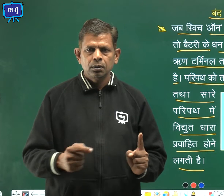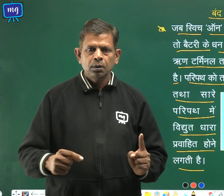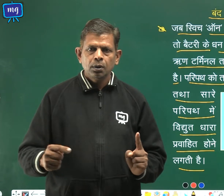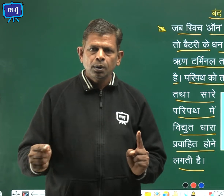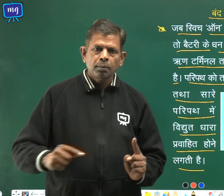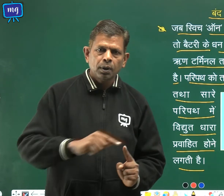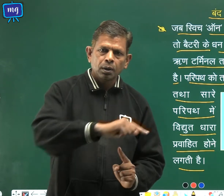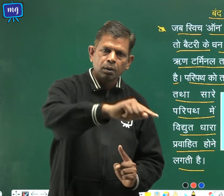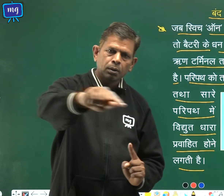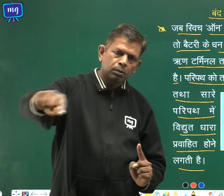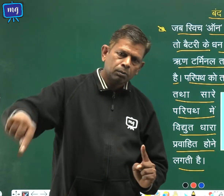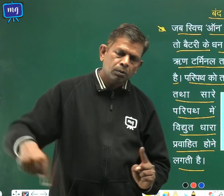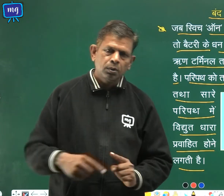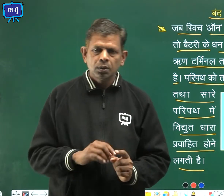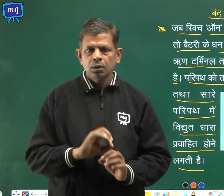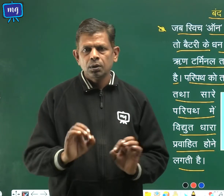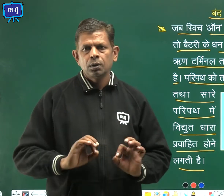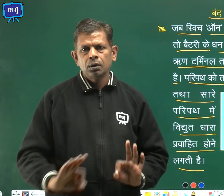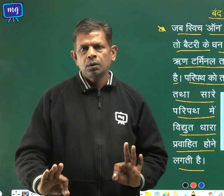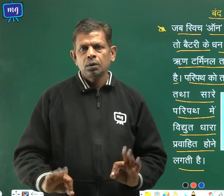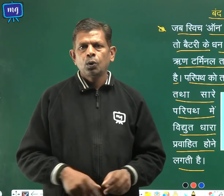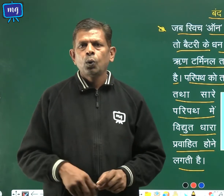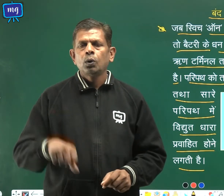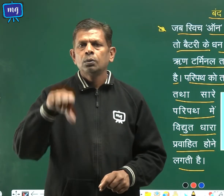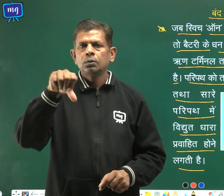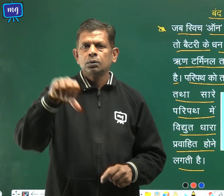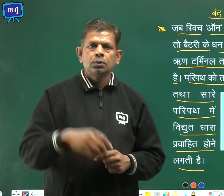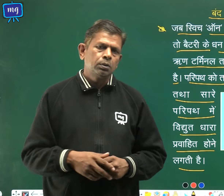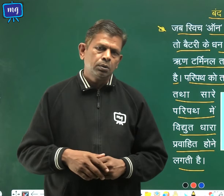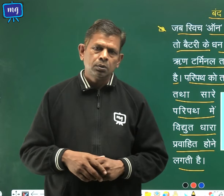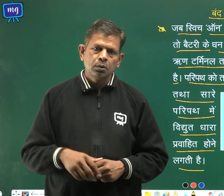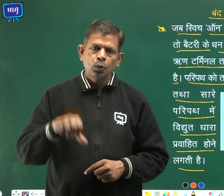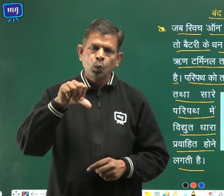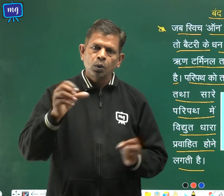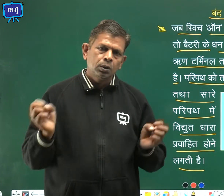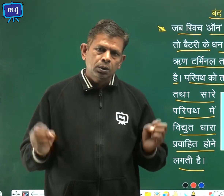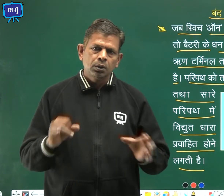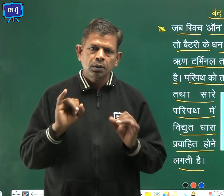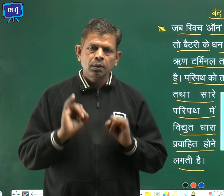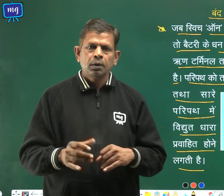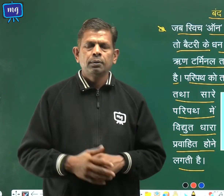परिपथ पूरा हो रहा है और स्विच ऑन स्थिति में है